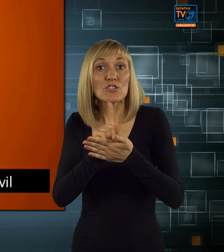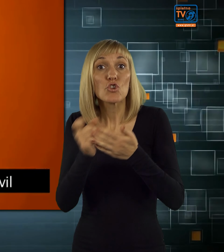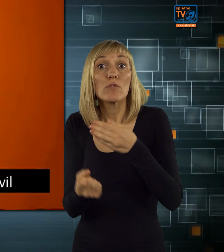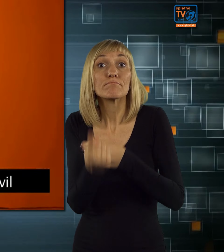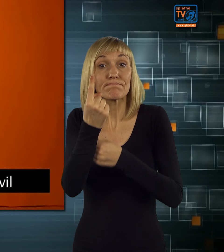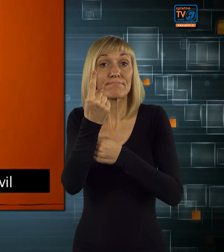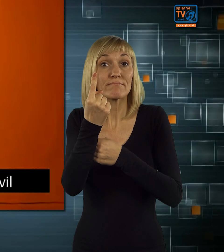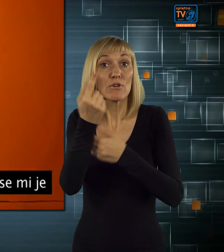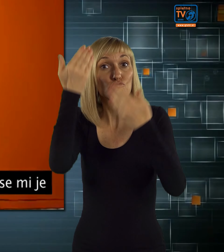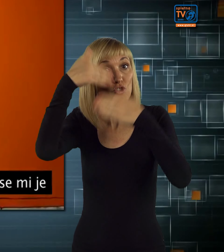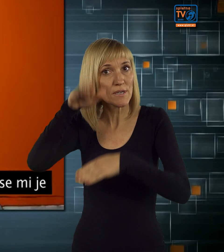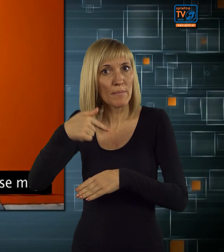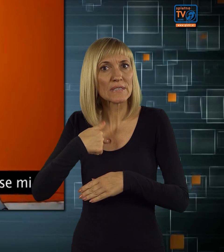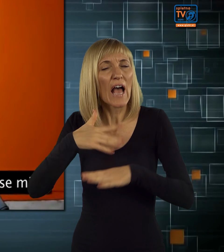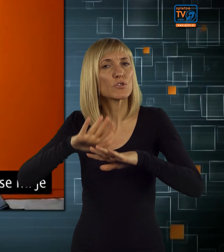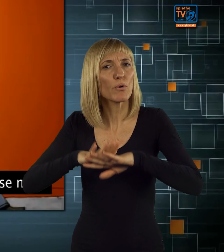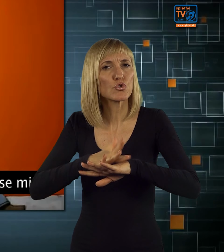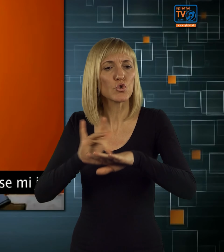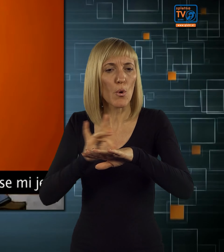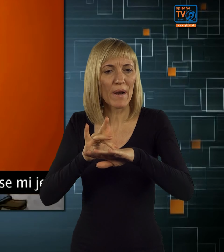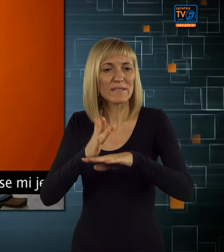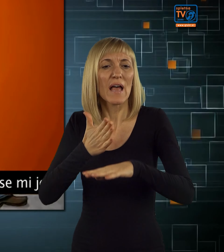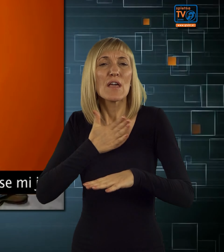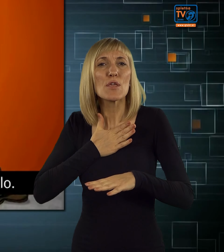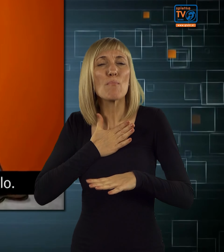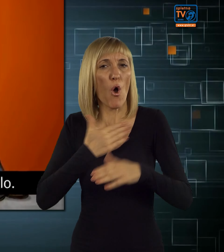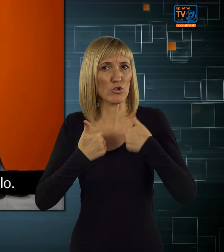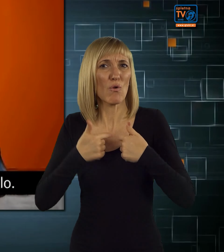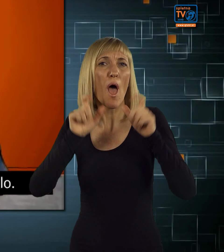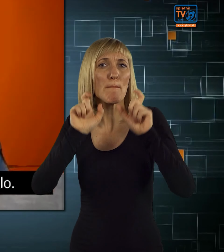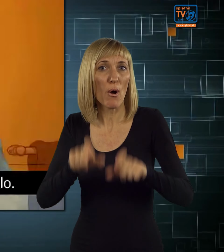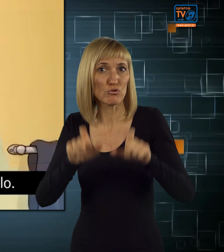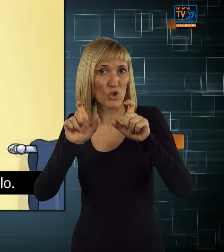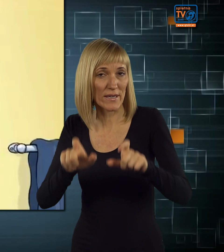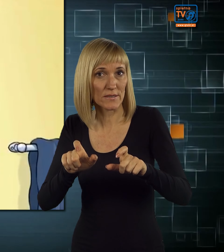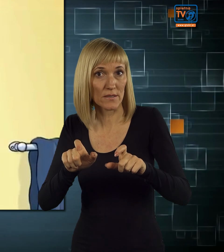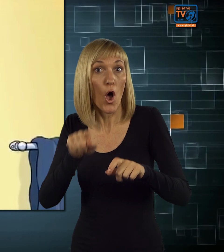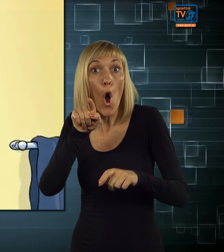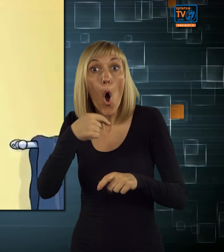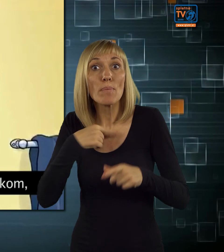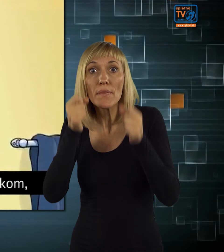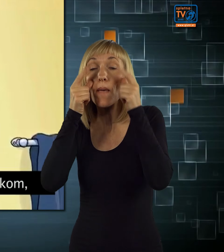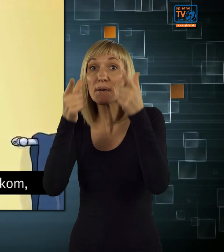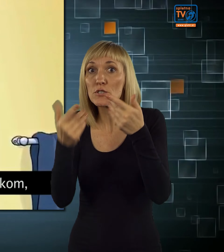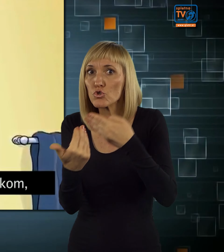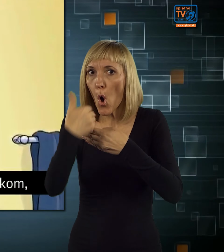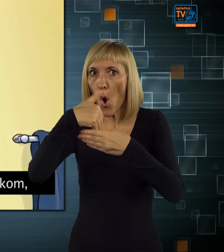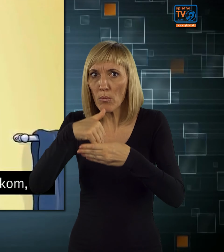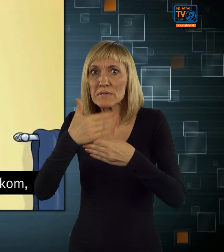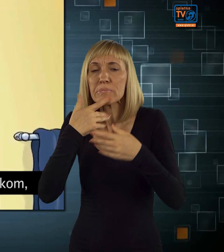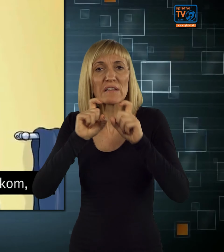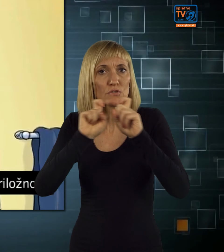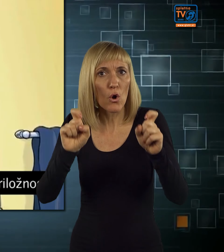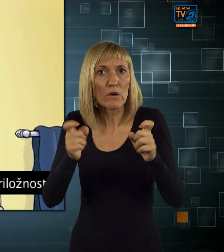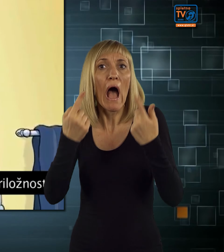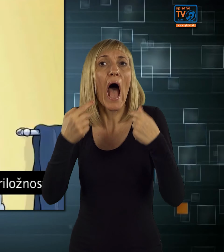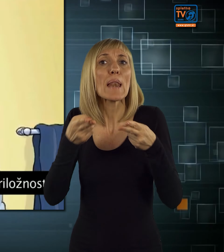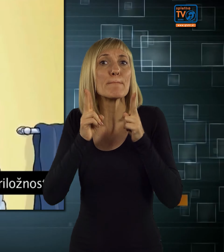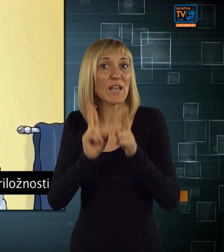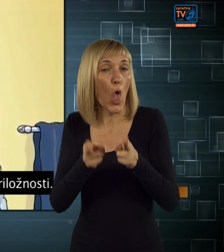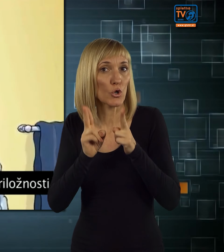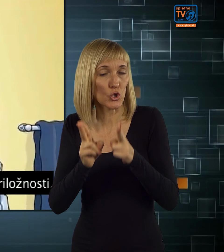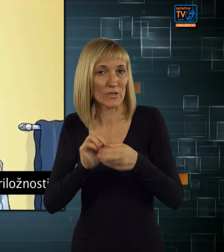Whenever the black dog made an appearance, I felt empty and life just seemed to slow down. He could surprise me with a visit for no reason